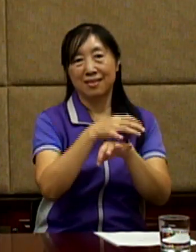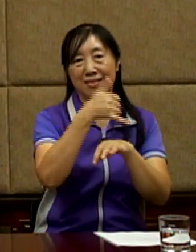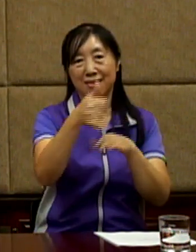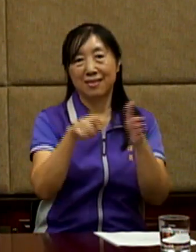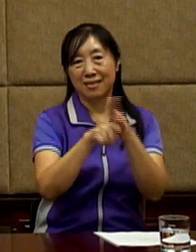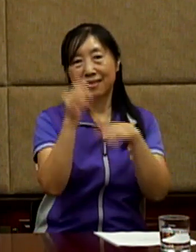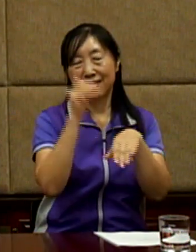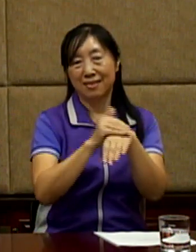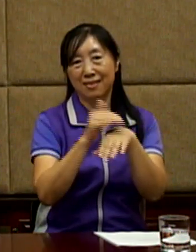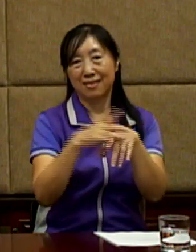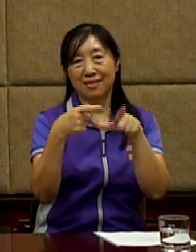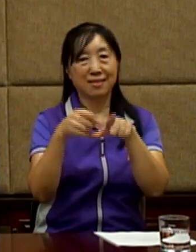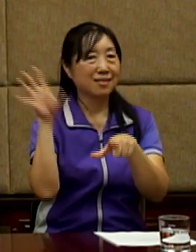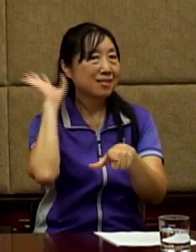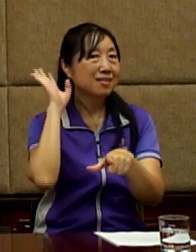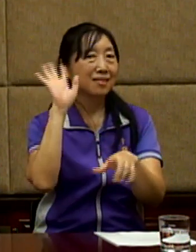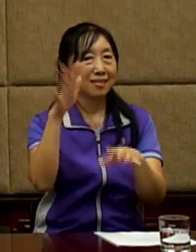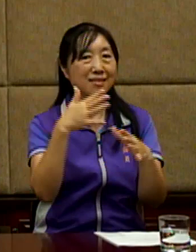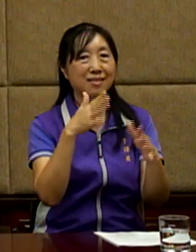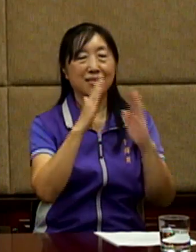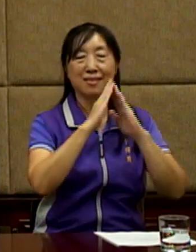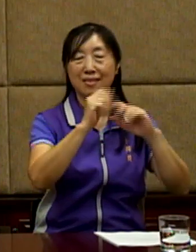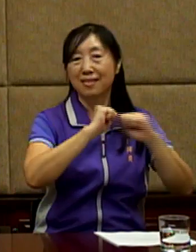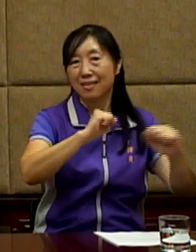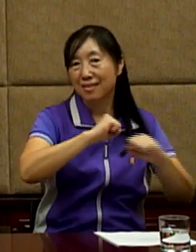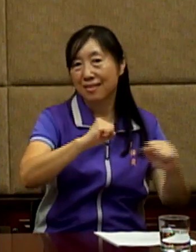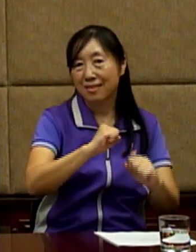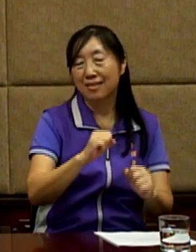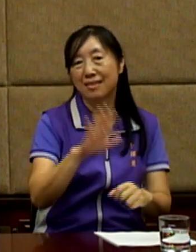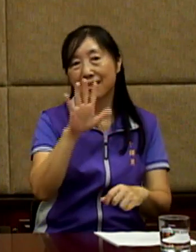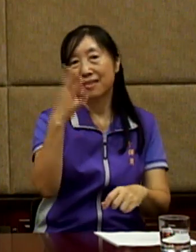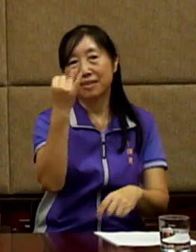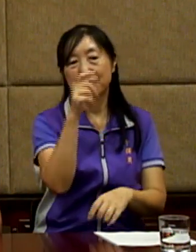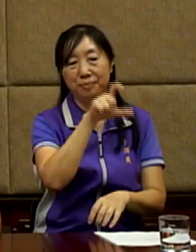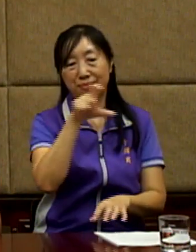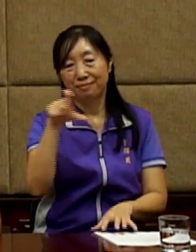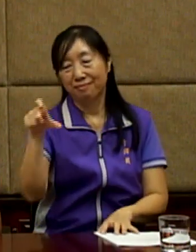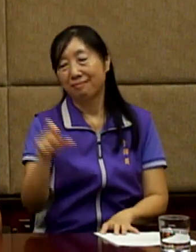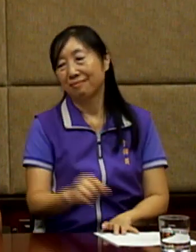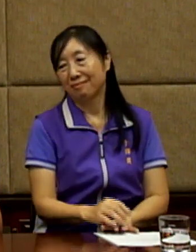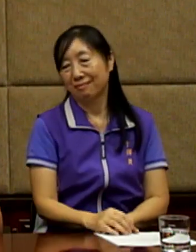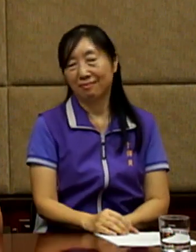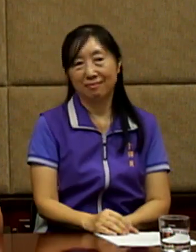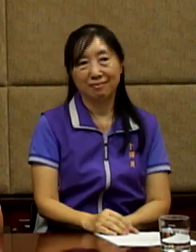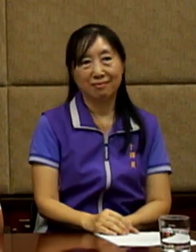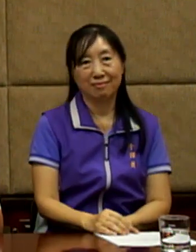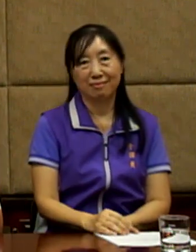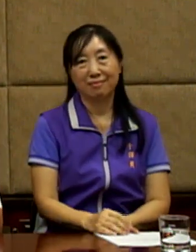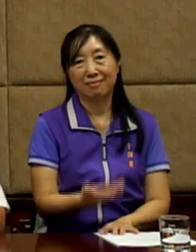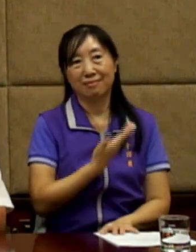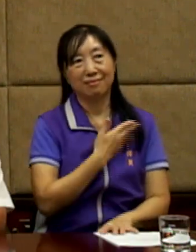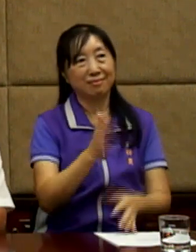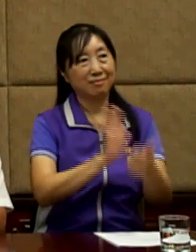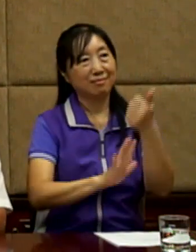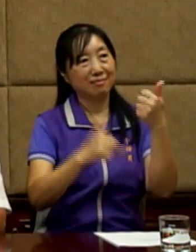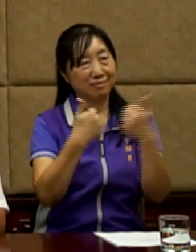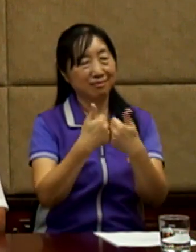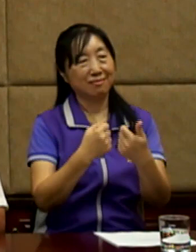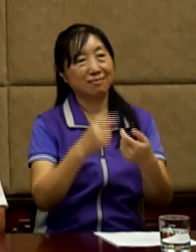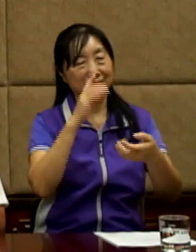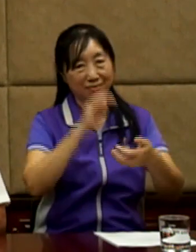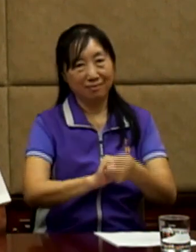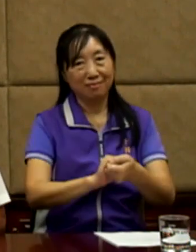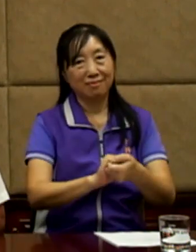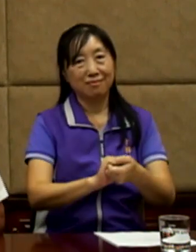跟公听的咨询有市场竞争的影响，有几个议题我们要让委员会决议以后，希望